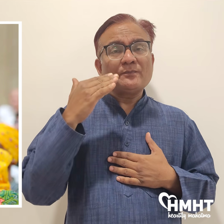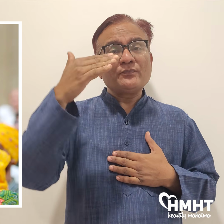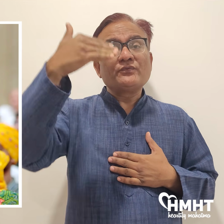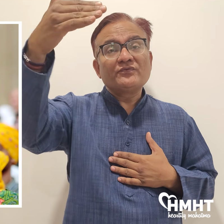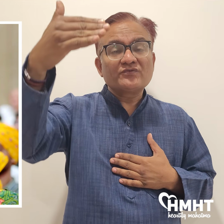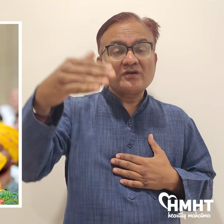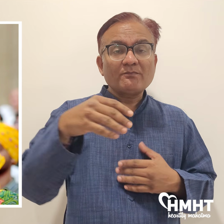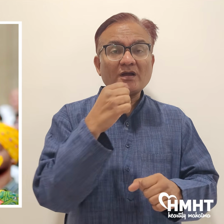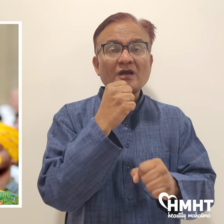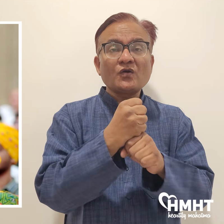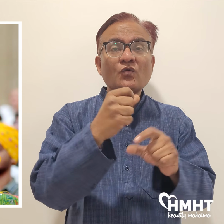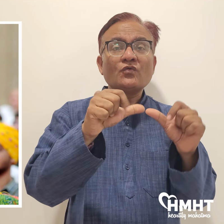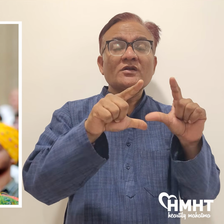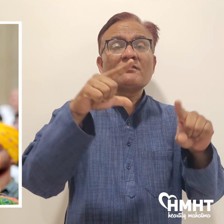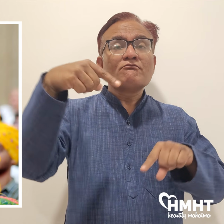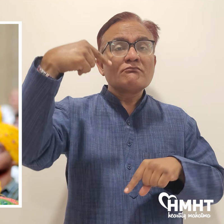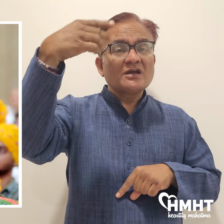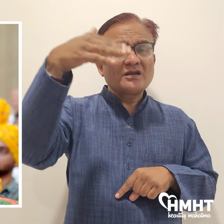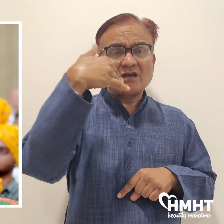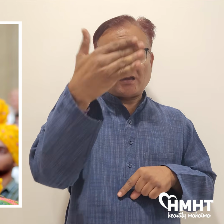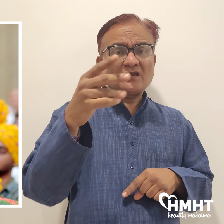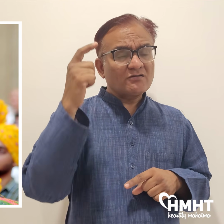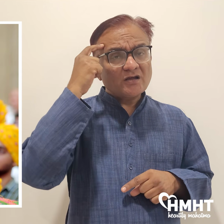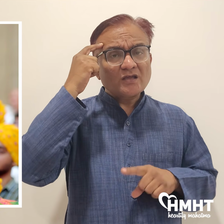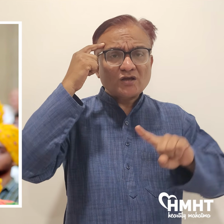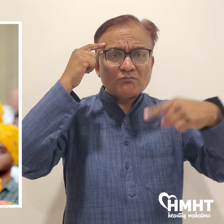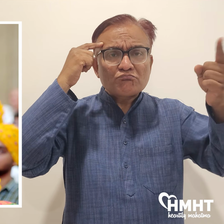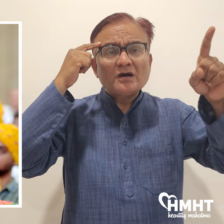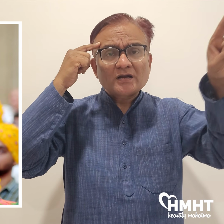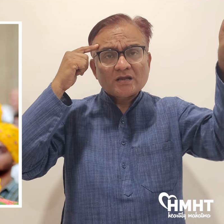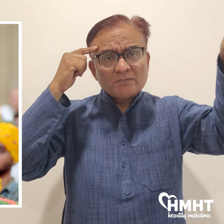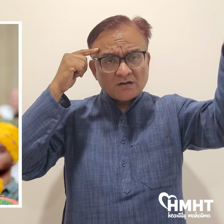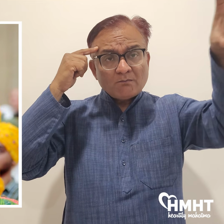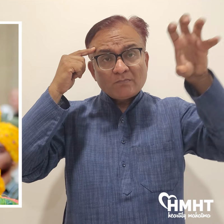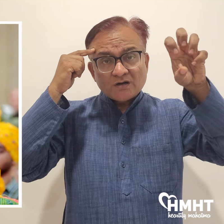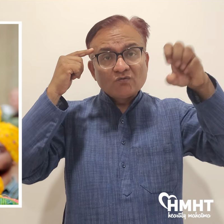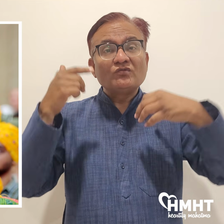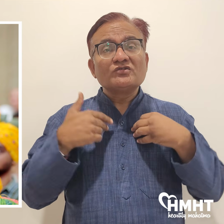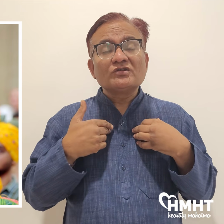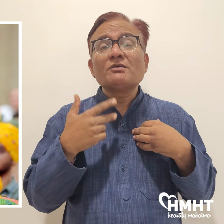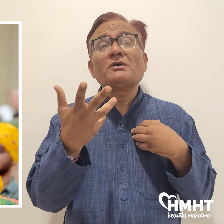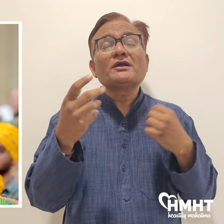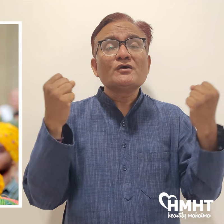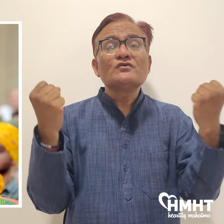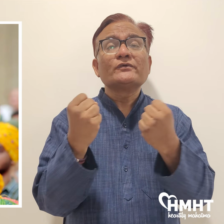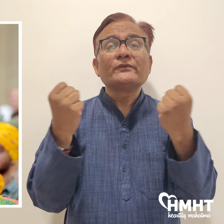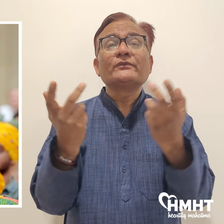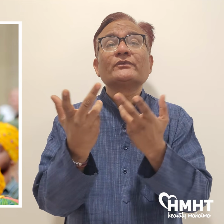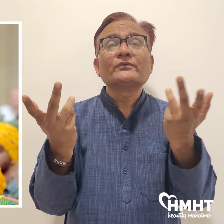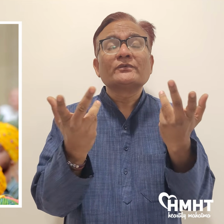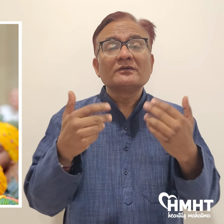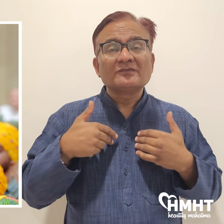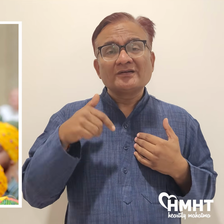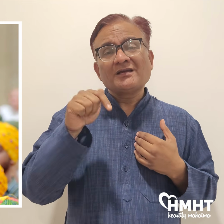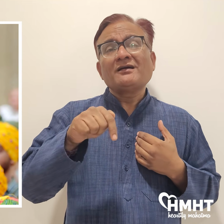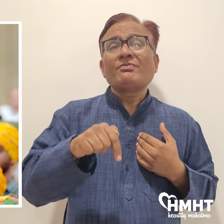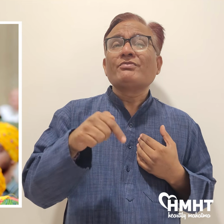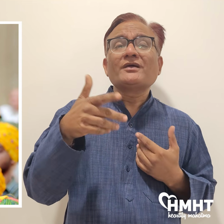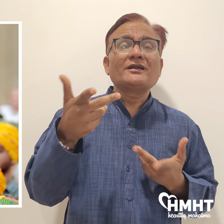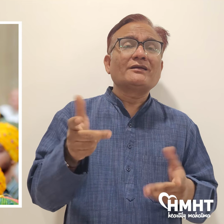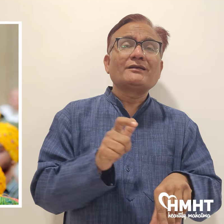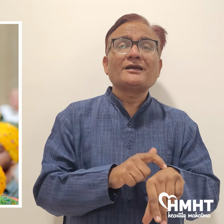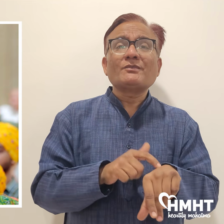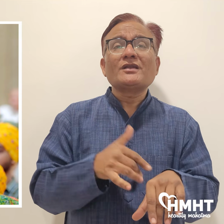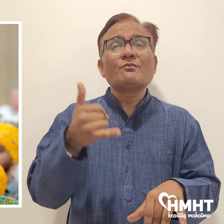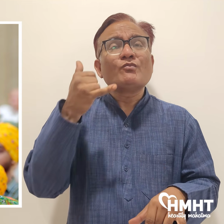આપણે ફ્યુચરમાં કોઈ ગોલ આપણે નક્કી કરીએ કે મારે આ ગોલ મેળવવો છે, તો એના માટે શું કરવું પડે? કારણ કે અત્યારે